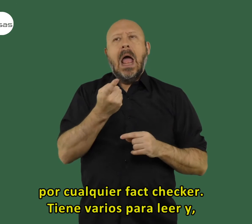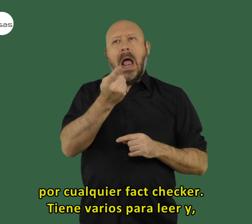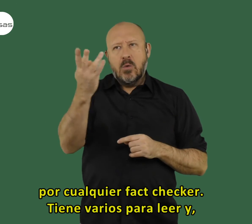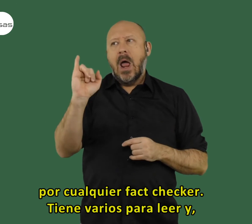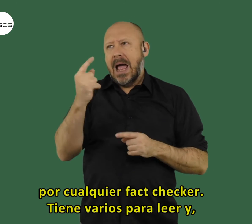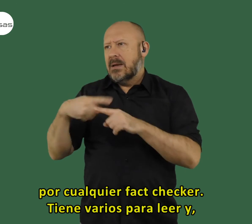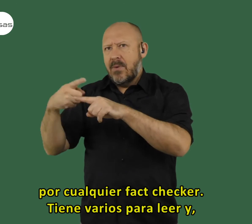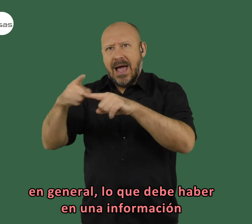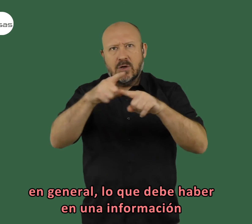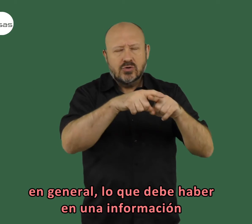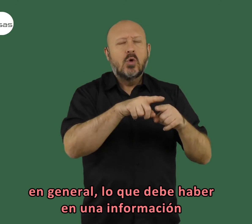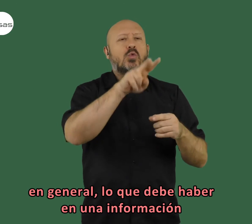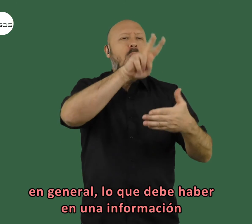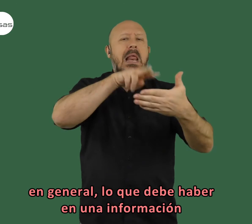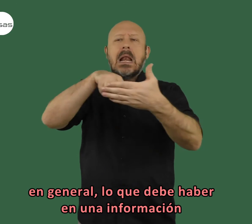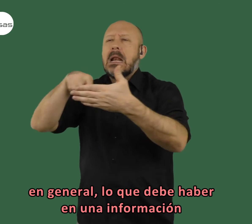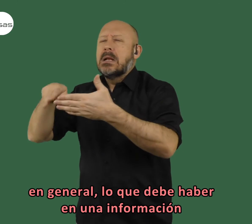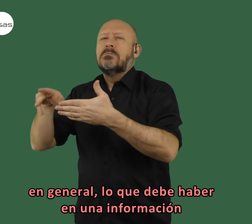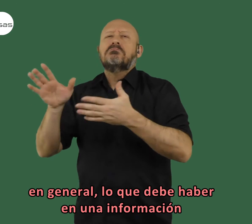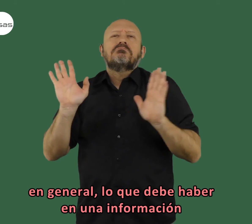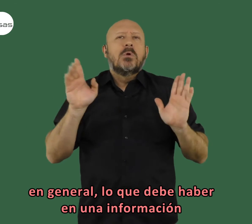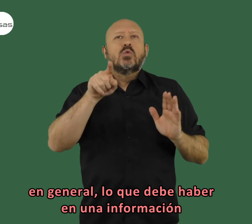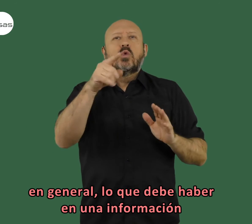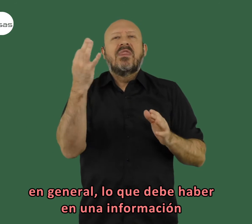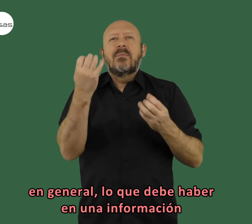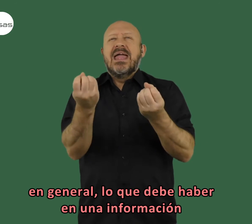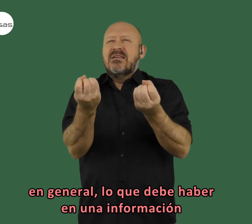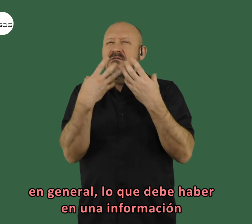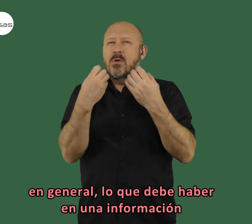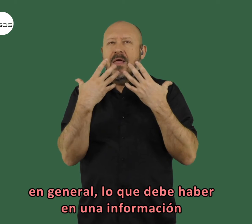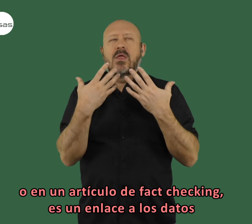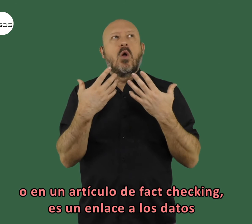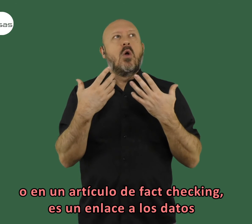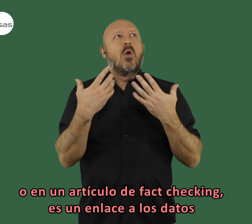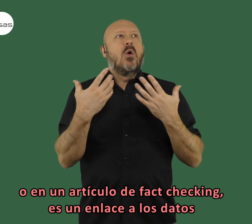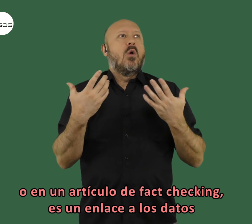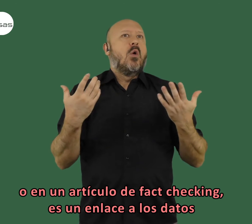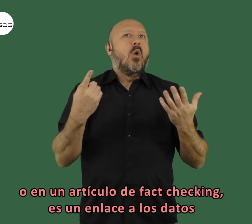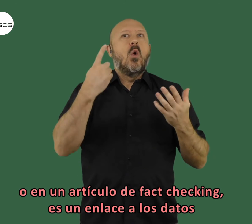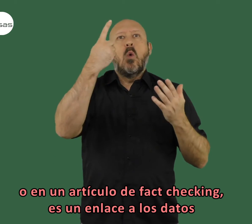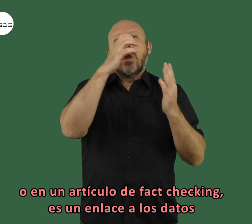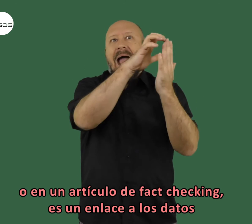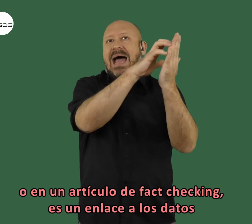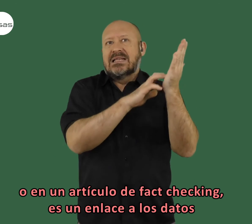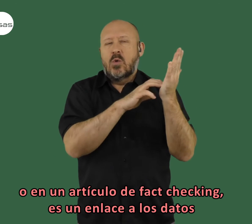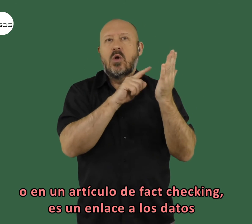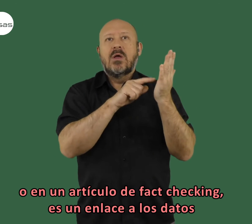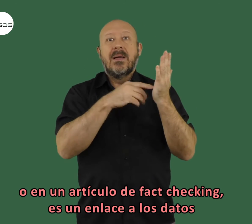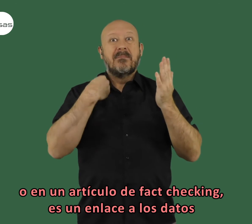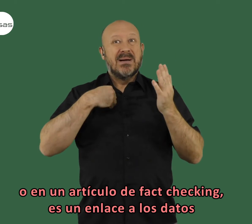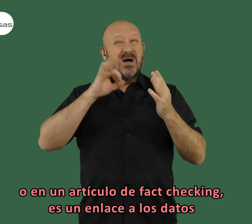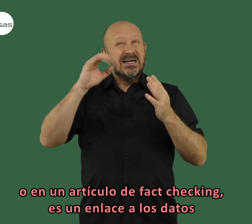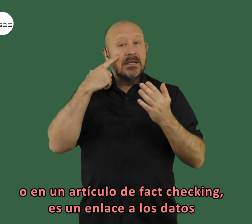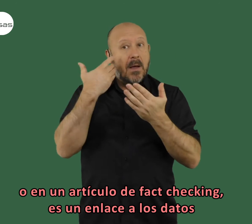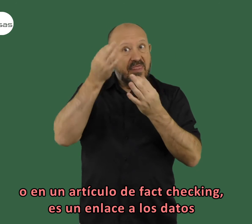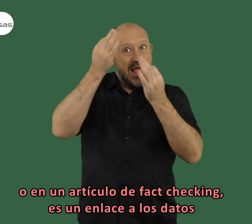fact-checker. Tiene varios para leer y en general lo que debe haber en una información o en un artículo